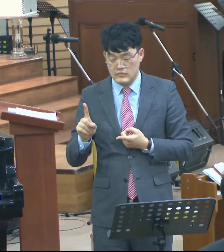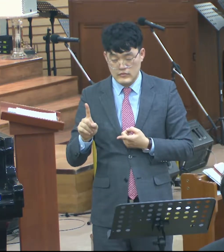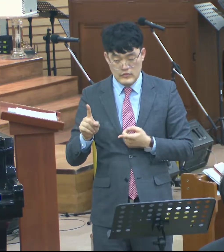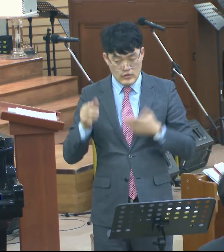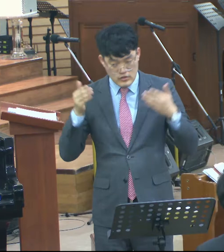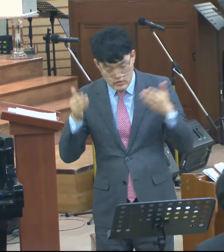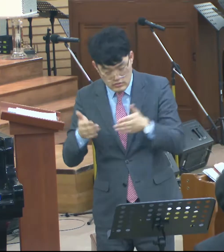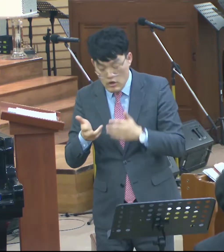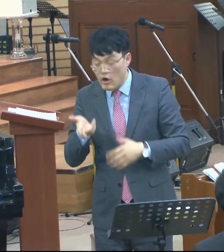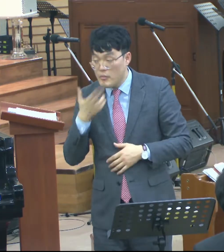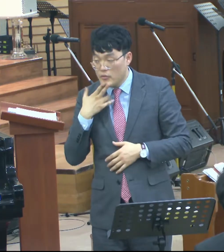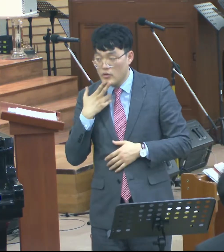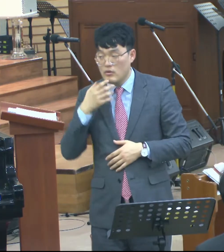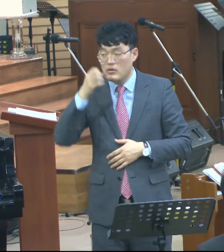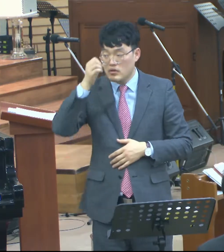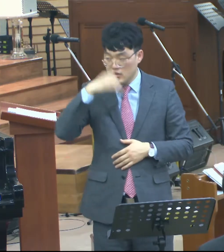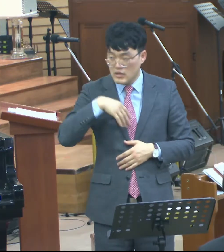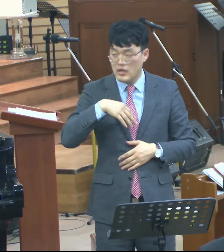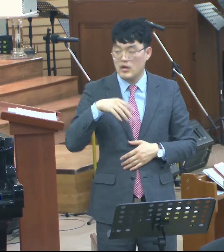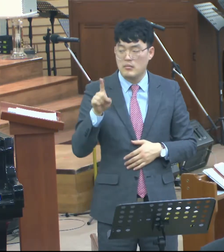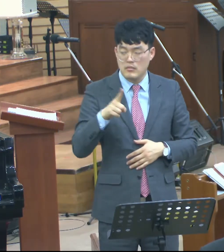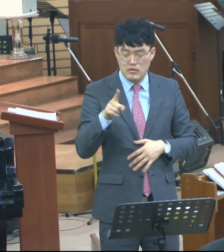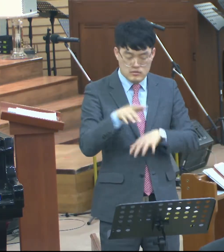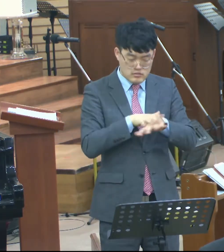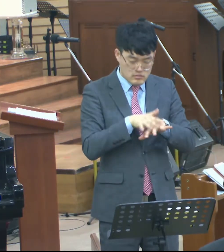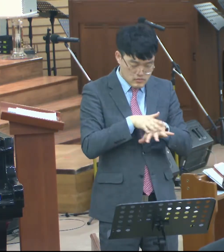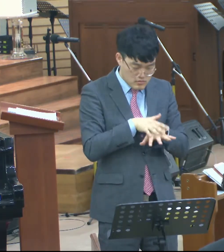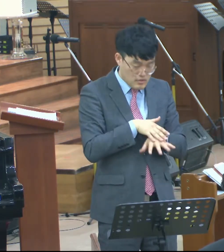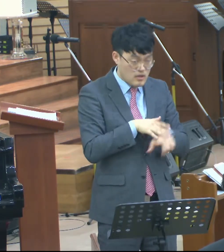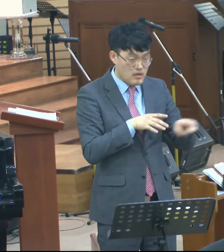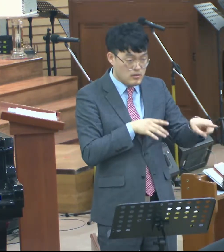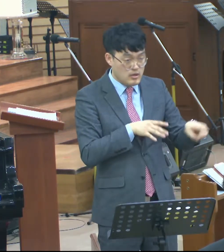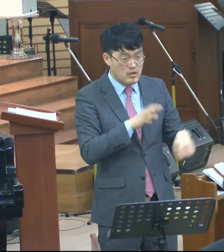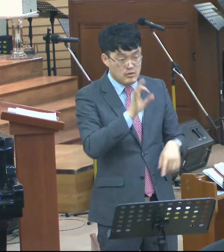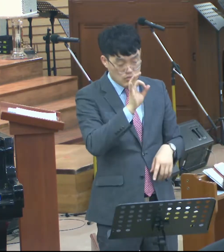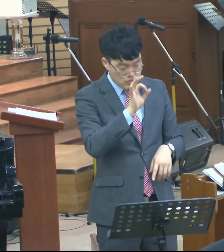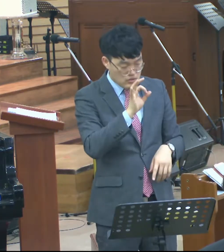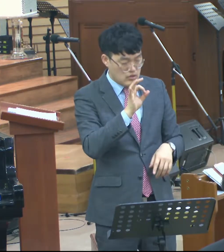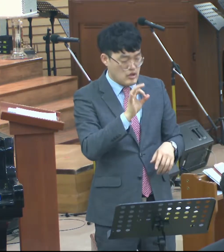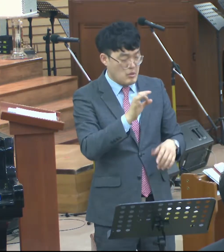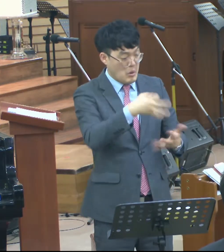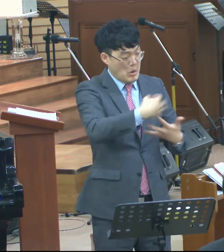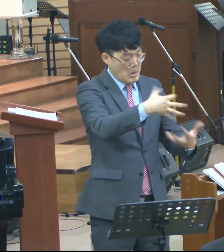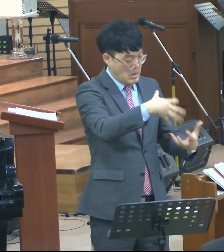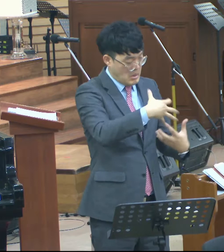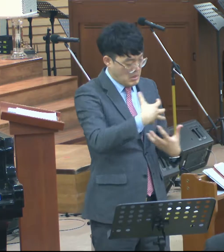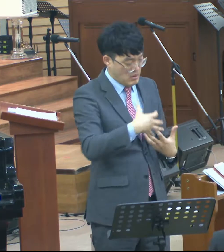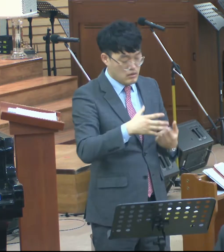외형에 도취하여 그 구조에 음험한 장난을 방치한 채 더 큰 집 짓기에 골몰하는 것은 누구의